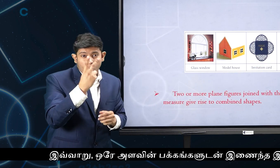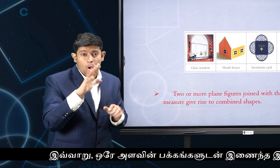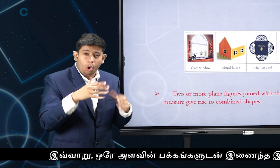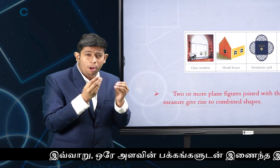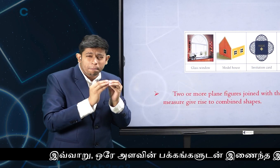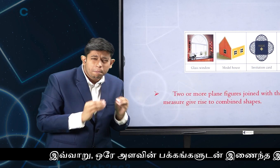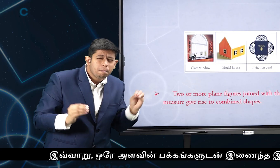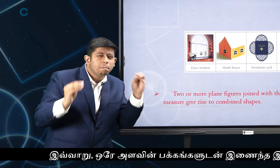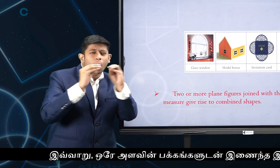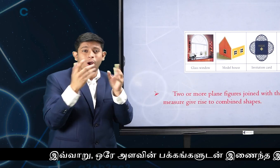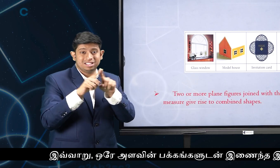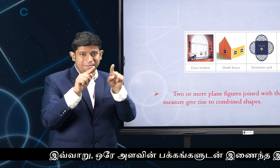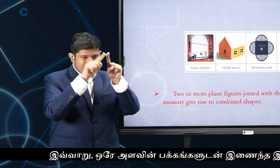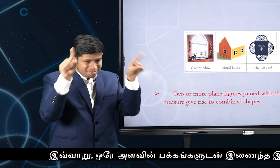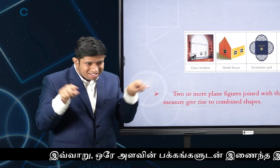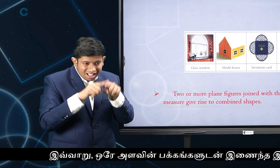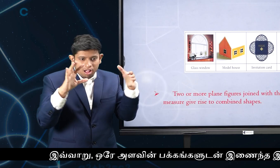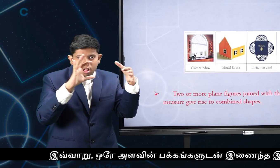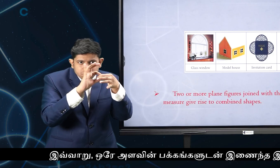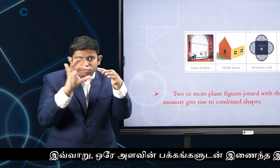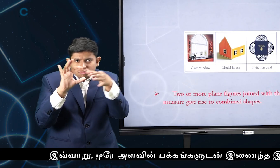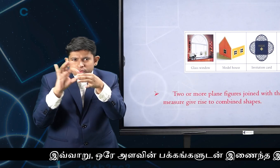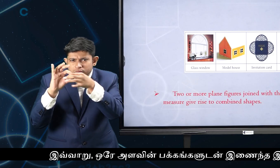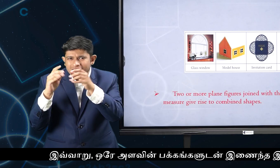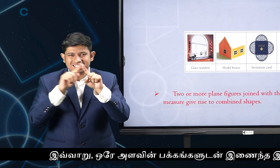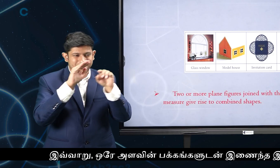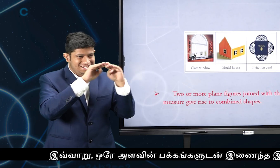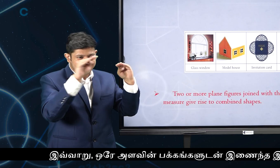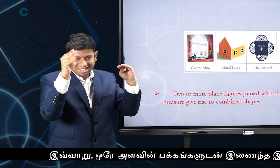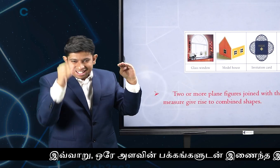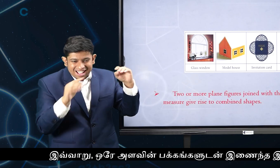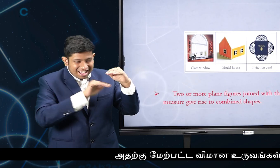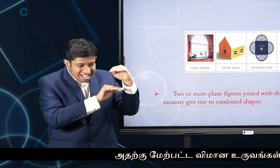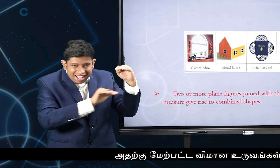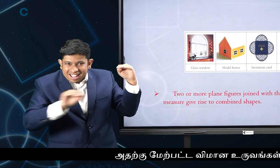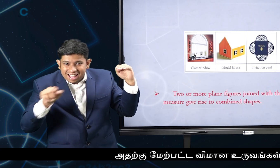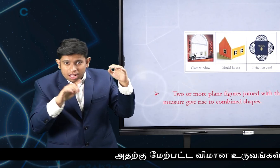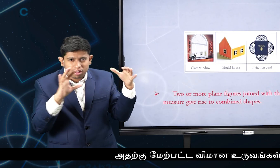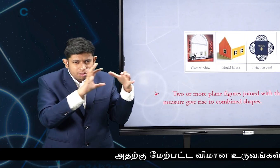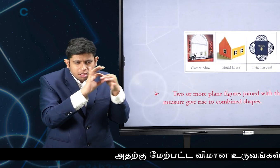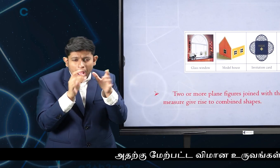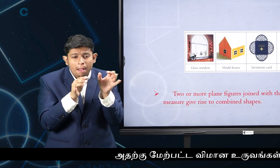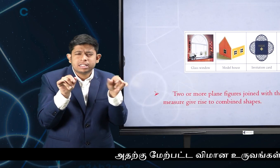இவ்வாறு ஒரே அளவில் பக்கங்களுடன் இணைந்த 2 அல்லது அதற்கு மேற்பட்ட